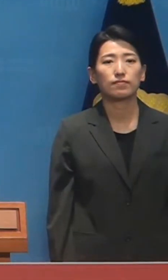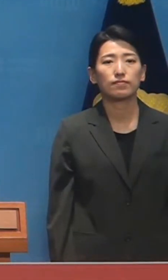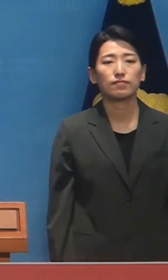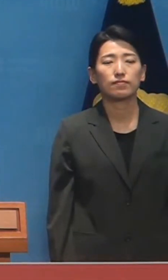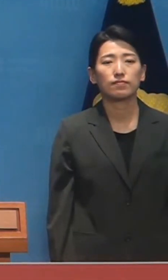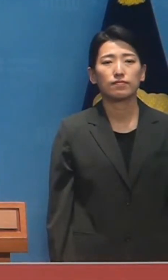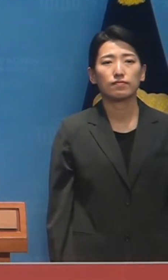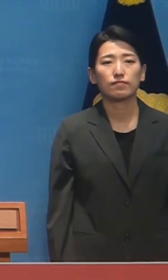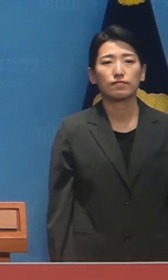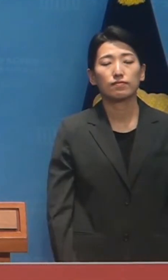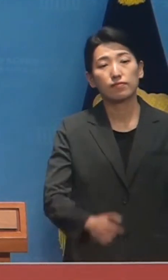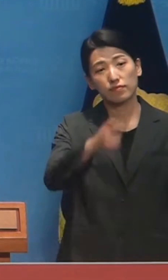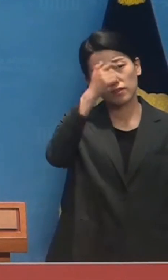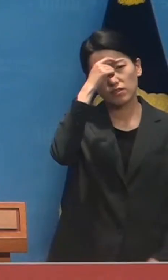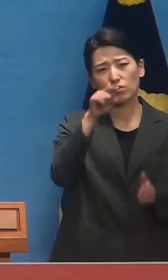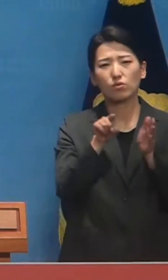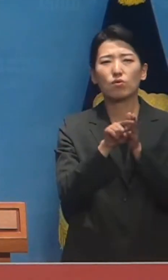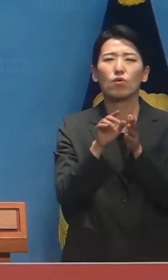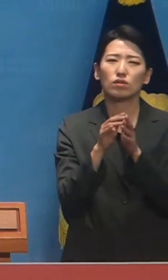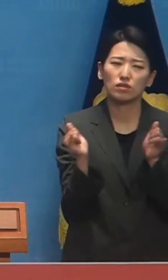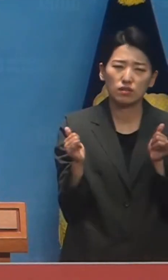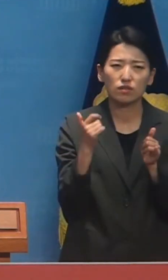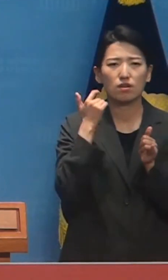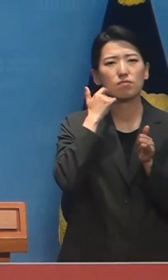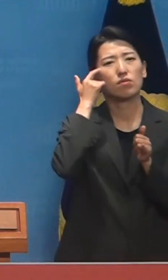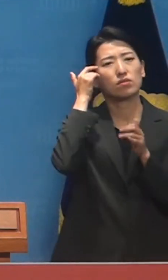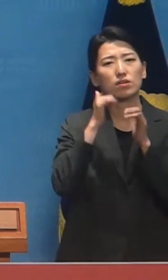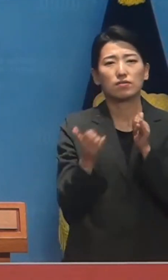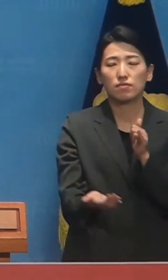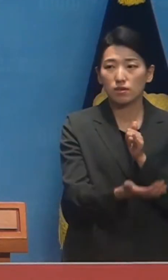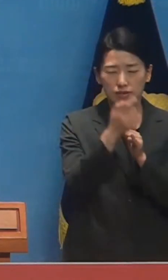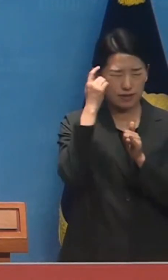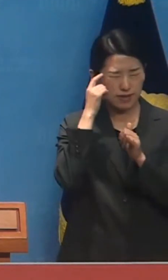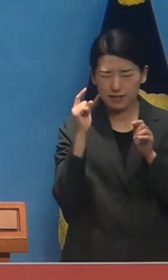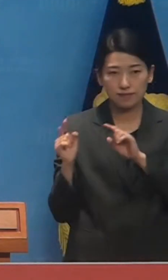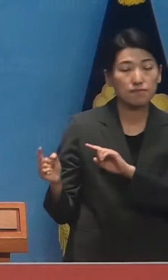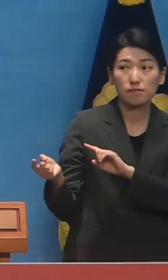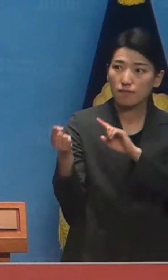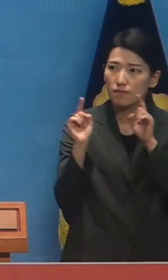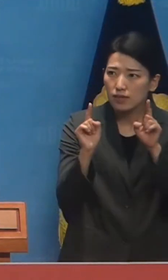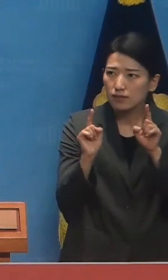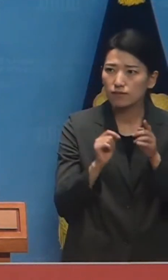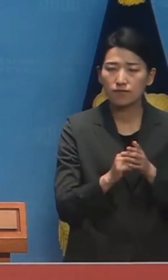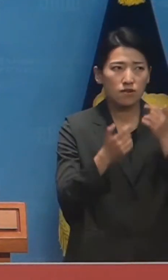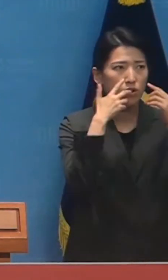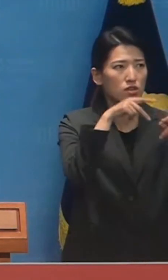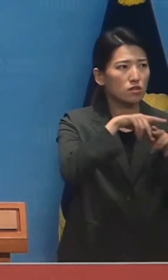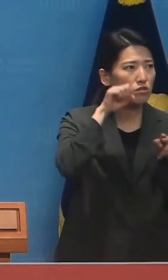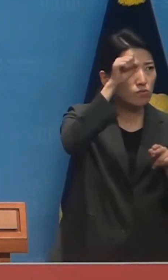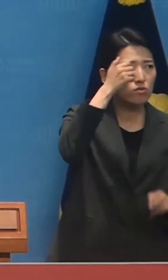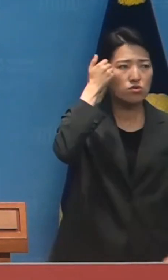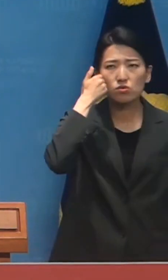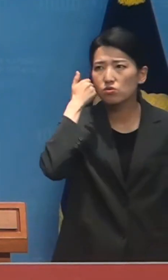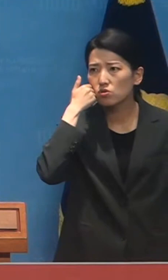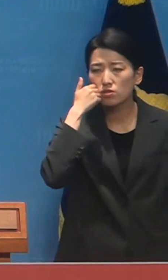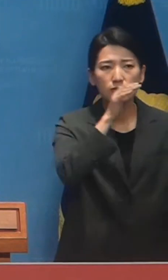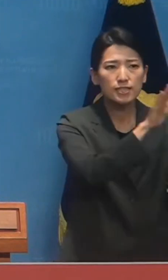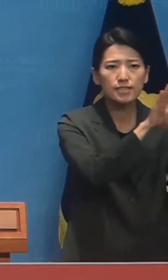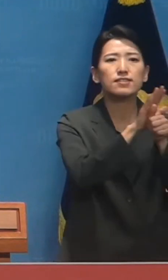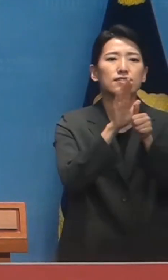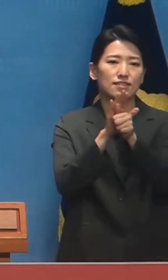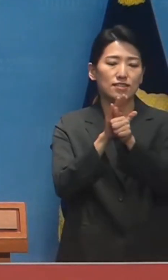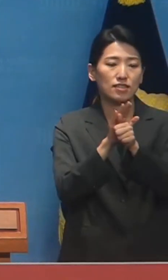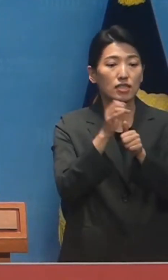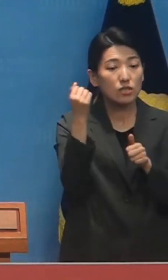때 적어도 기독교들만이라도 목회자들만이라도 정신 바짝 차리고 제대로 된 후보를 지지하고 또